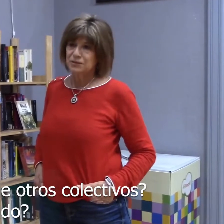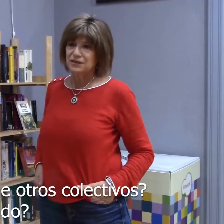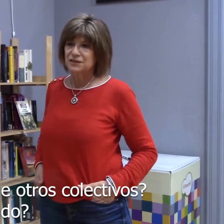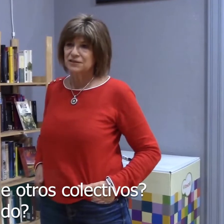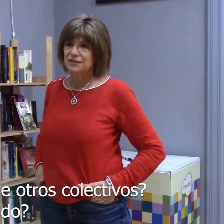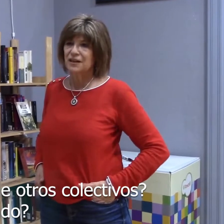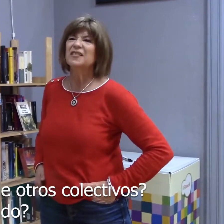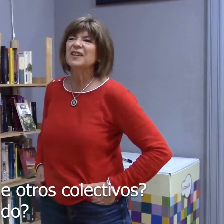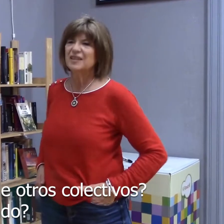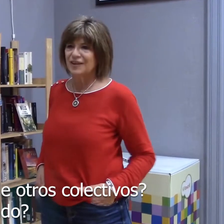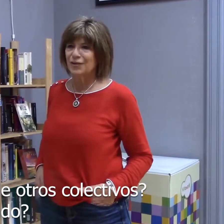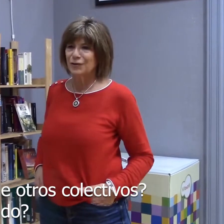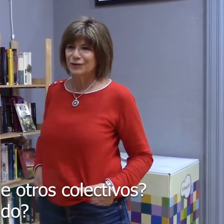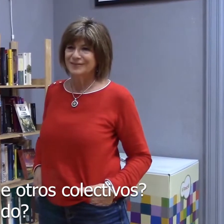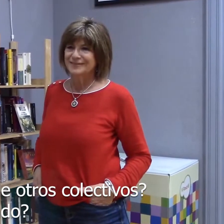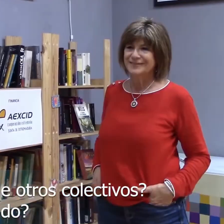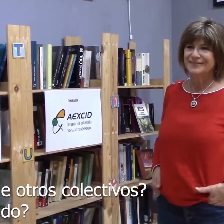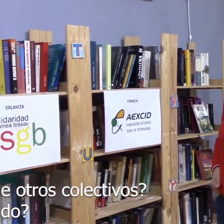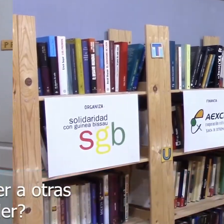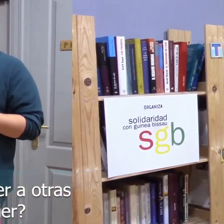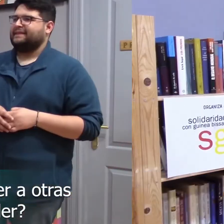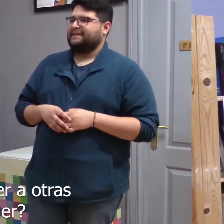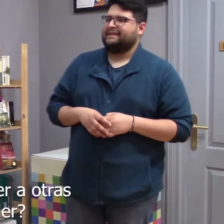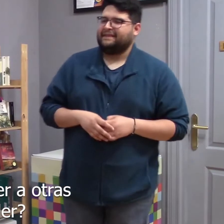es enriquecedor.